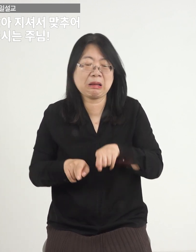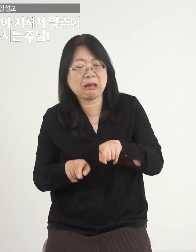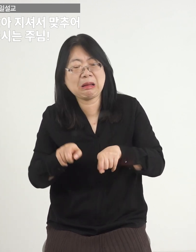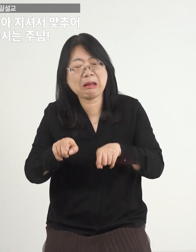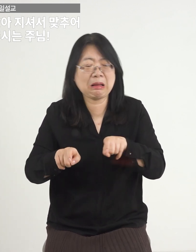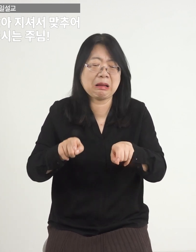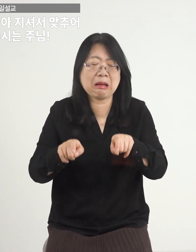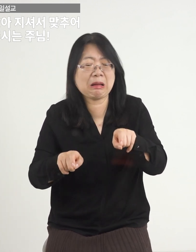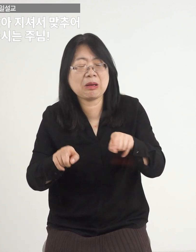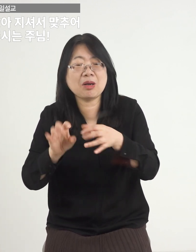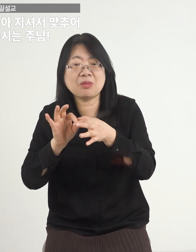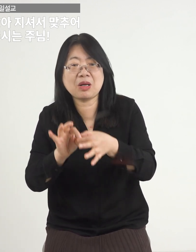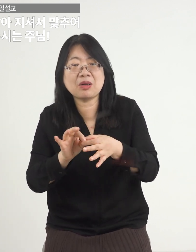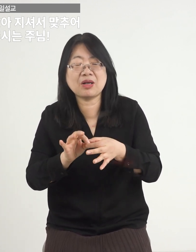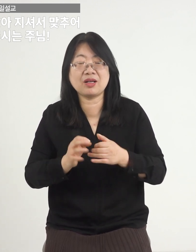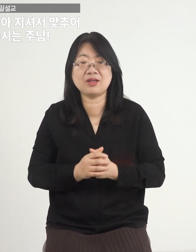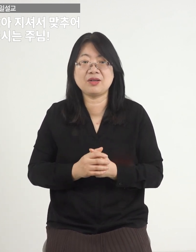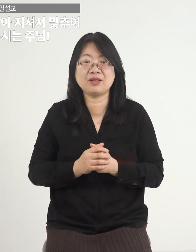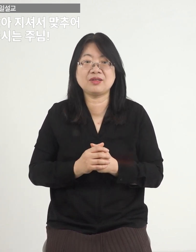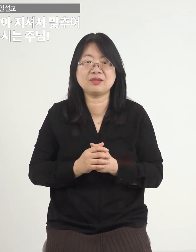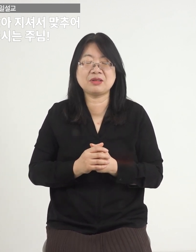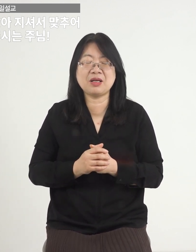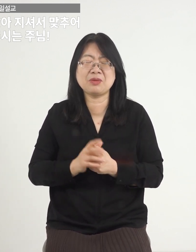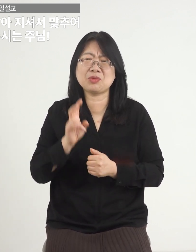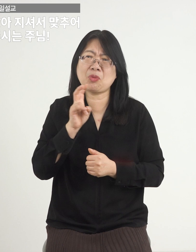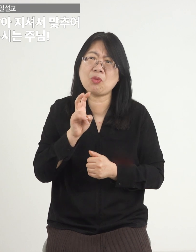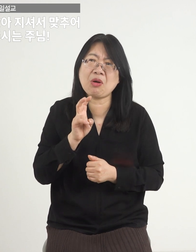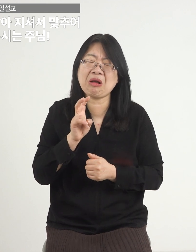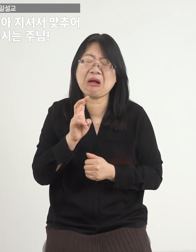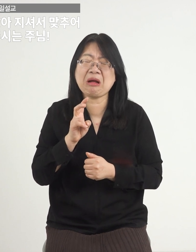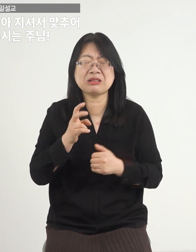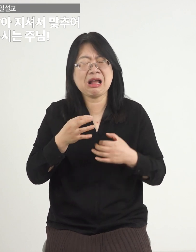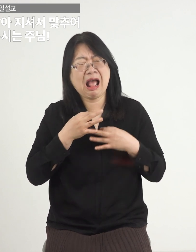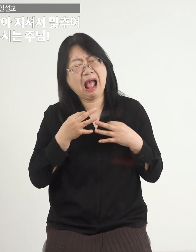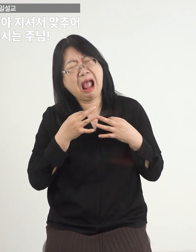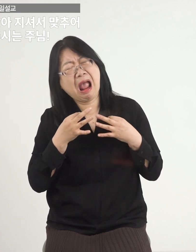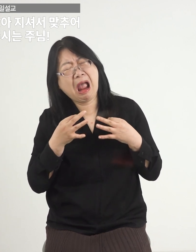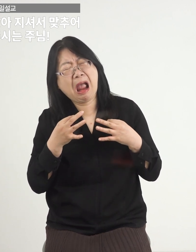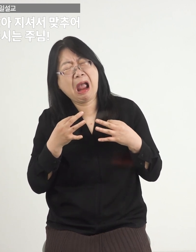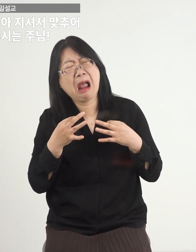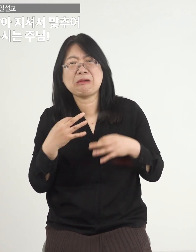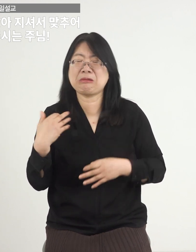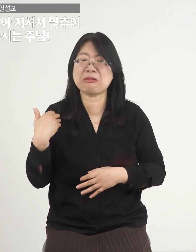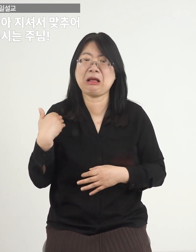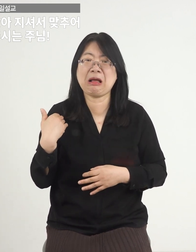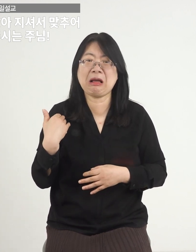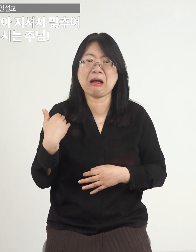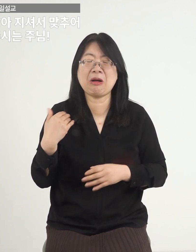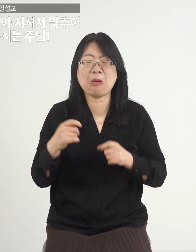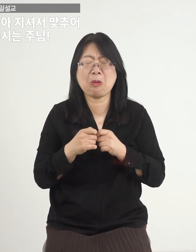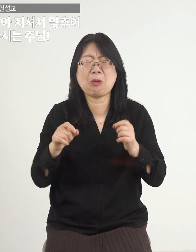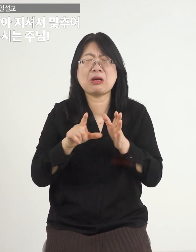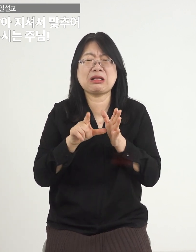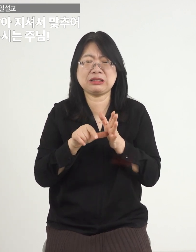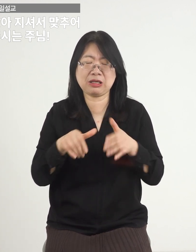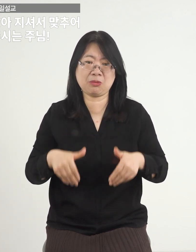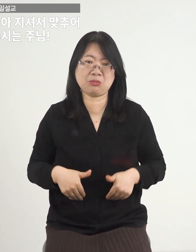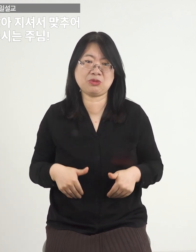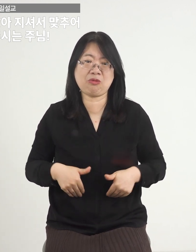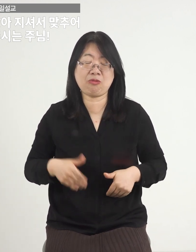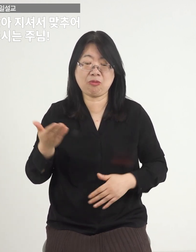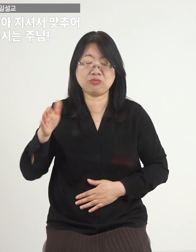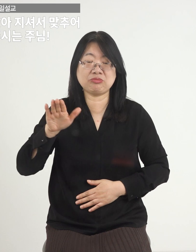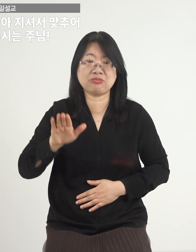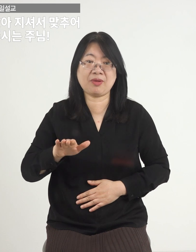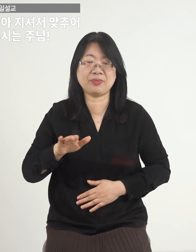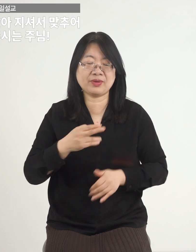걸음걸이를 떼면서 노래인지 괴성인지 정말 엄청나게 시간이 걸려요.